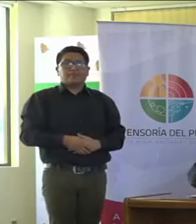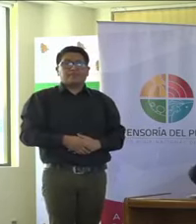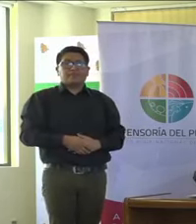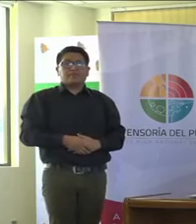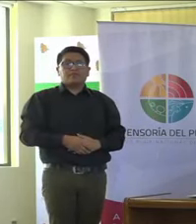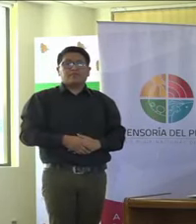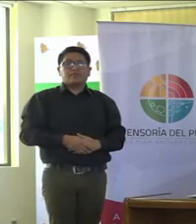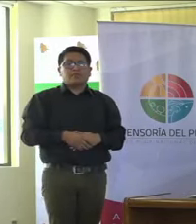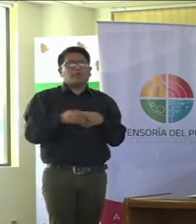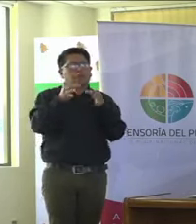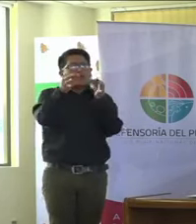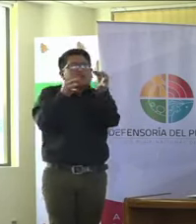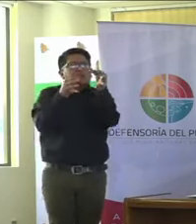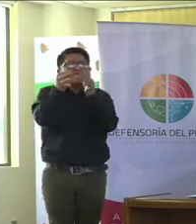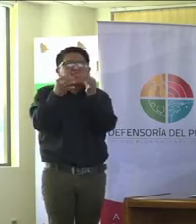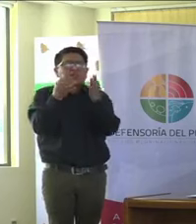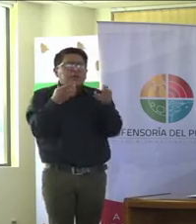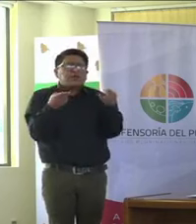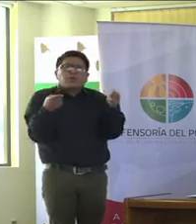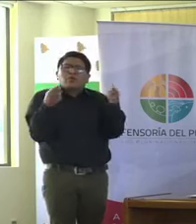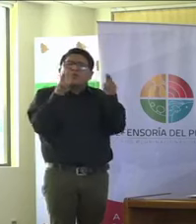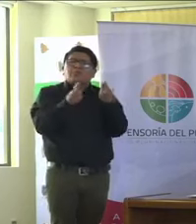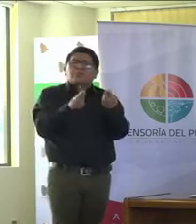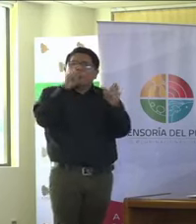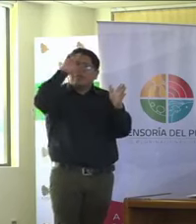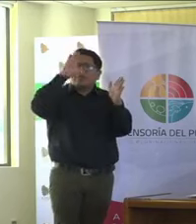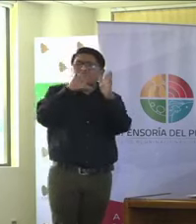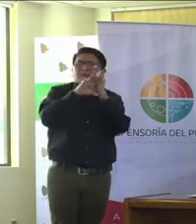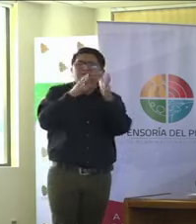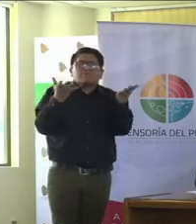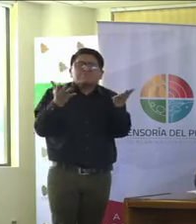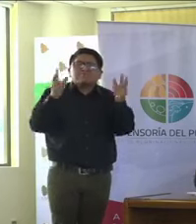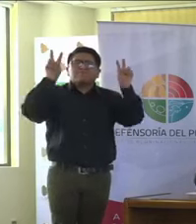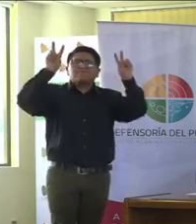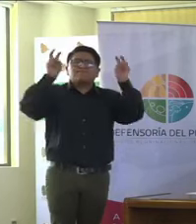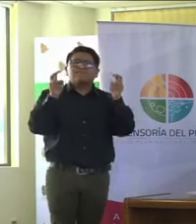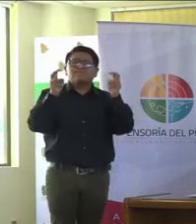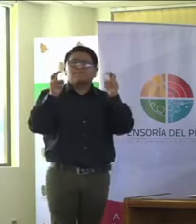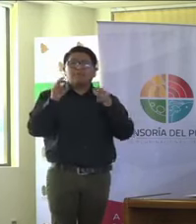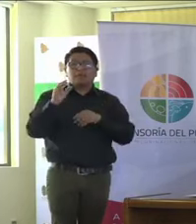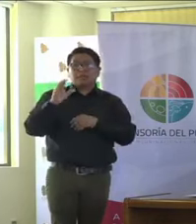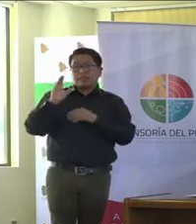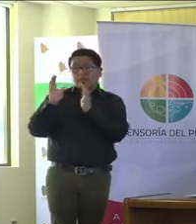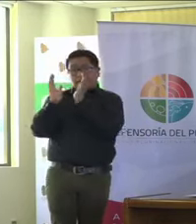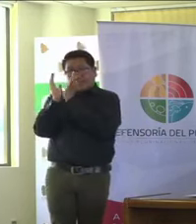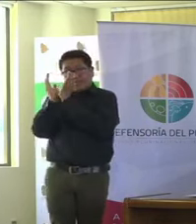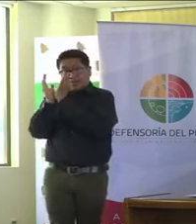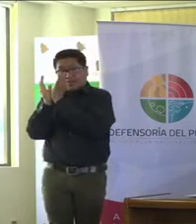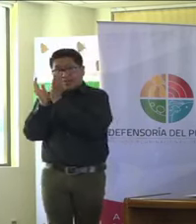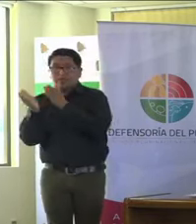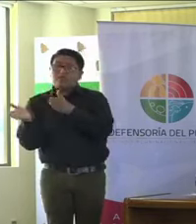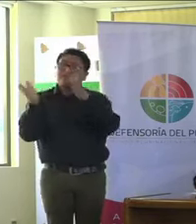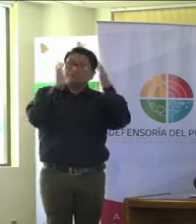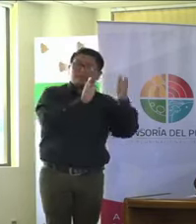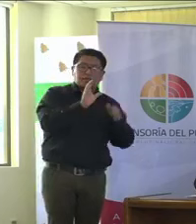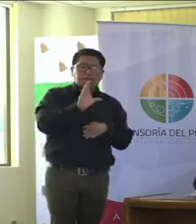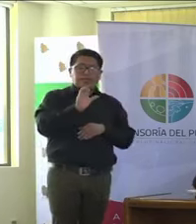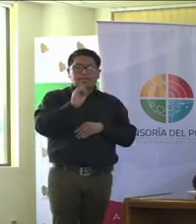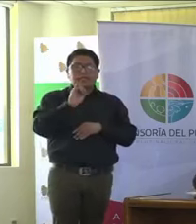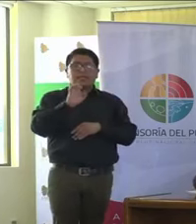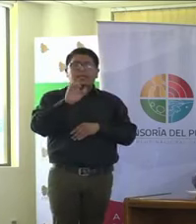Recordar que el presente convenio interinstitucional entre la Defensoría del Pueblo y el Centro de Investigación, Educación y Servicios